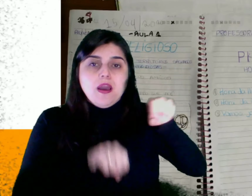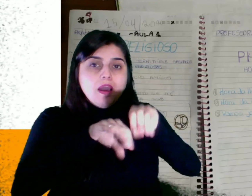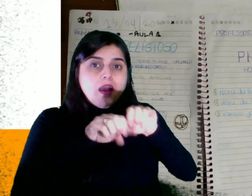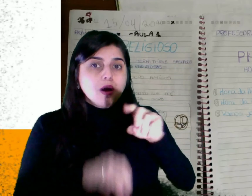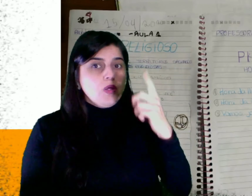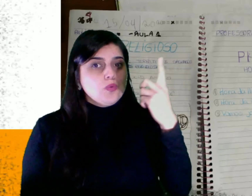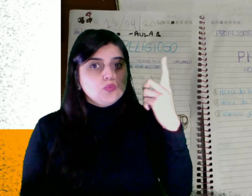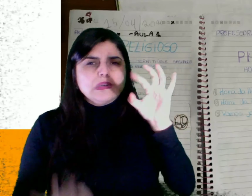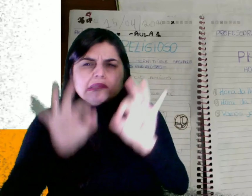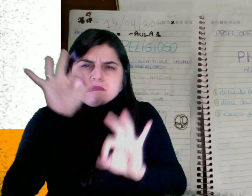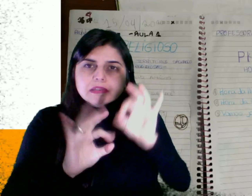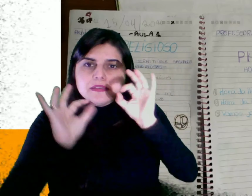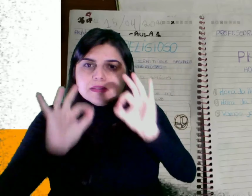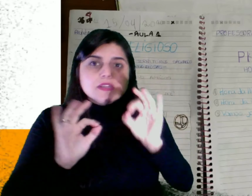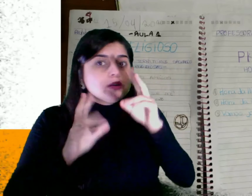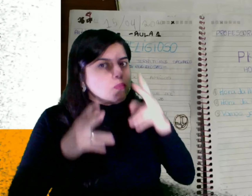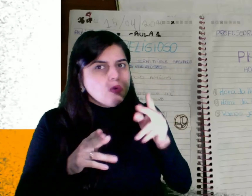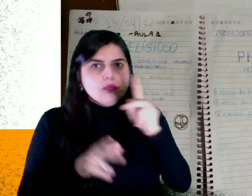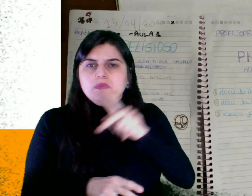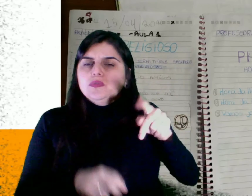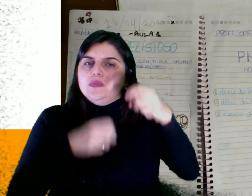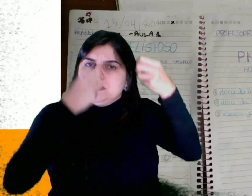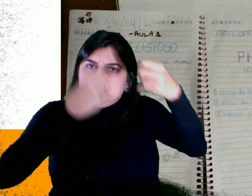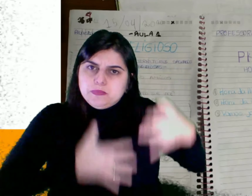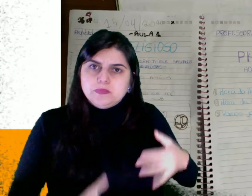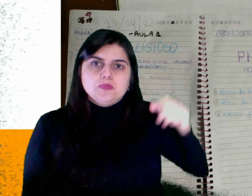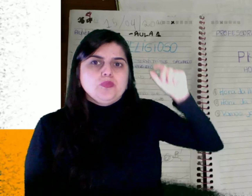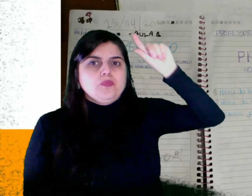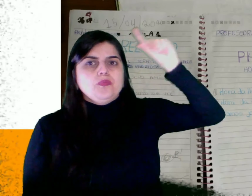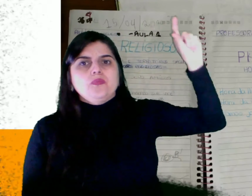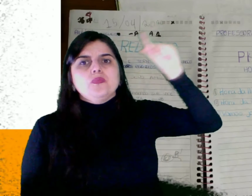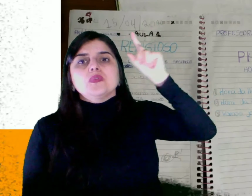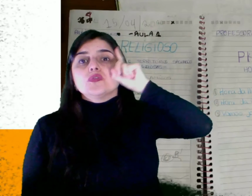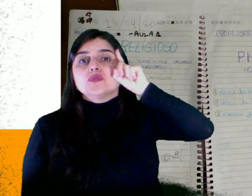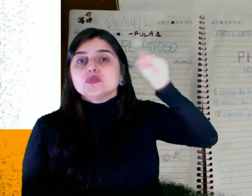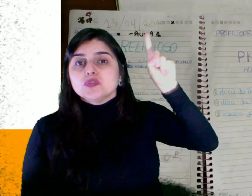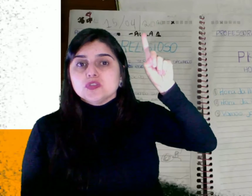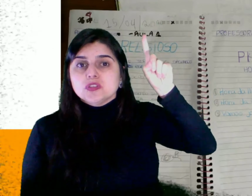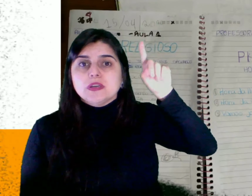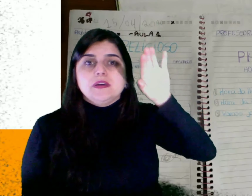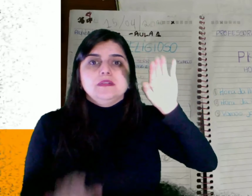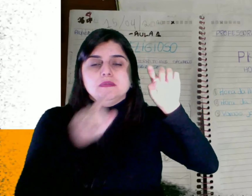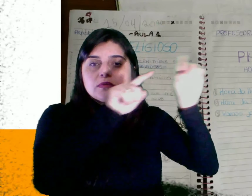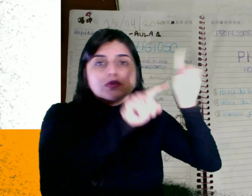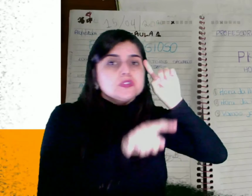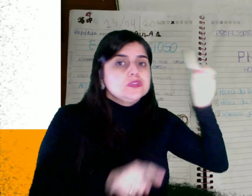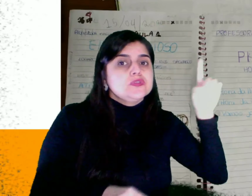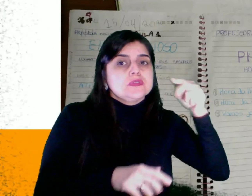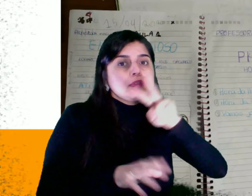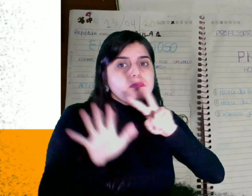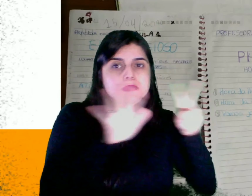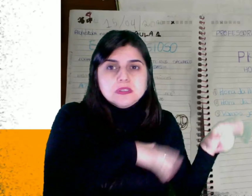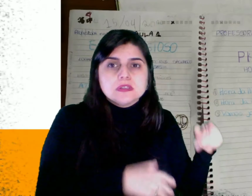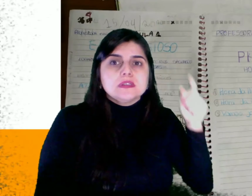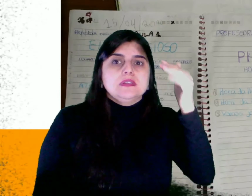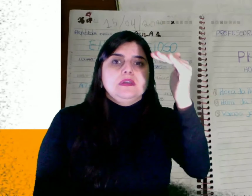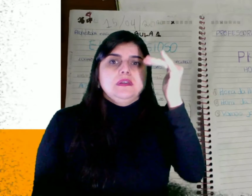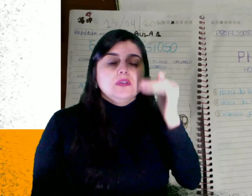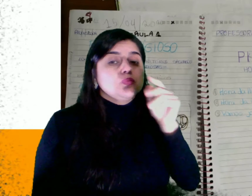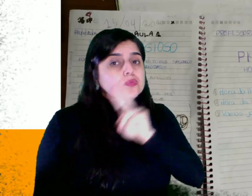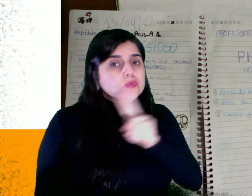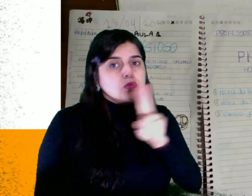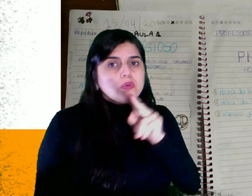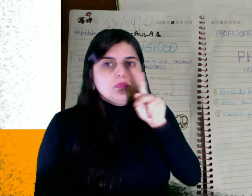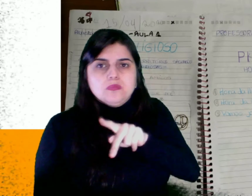ó, assim que a gente fez o registro, aqui a disciplina de ensino religioso, que a professora